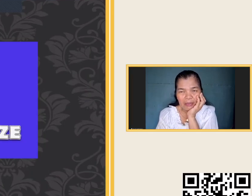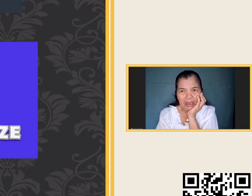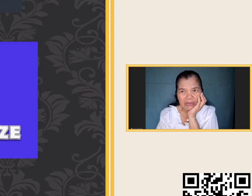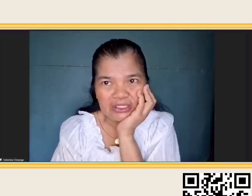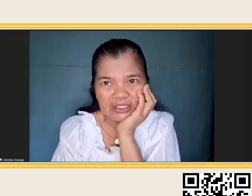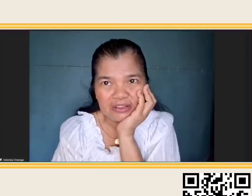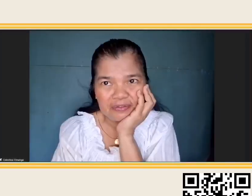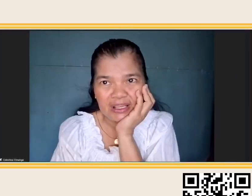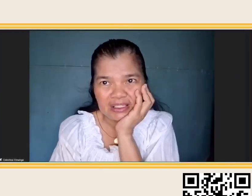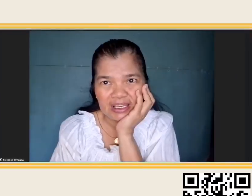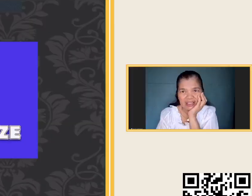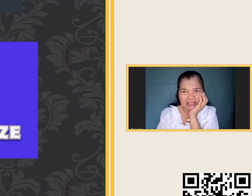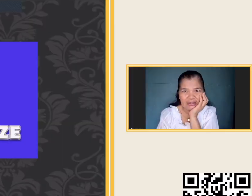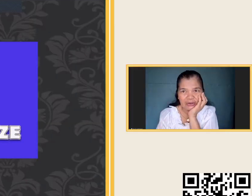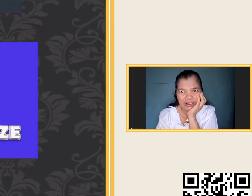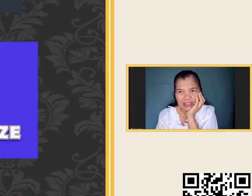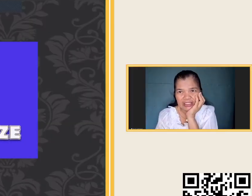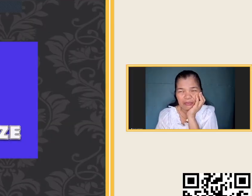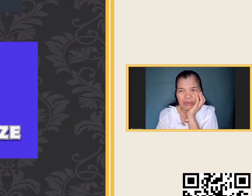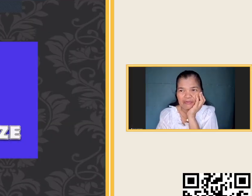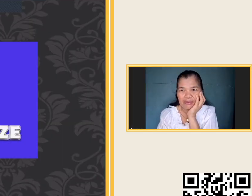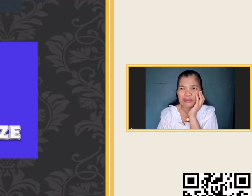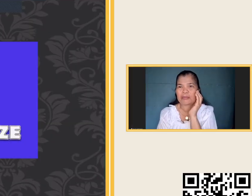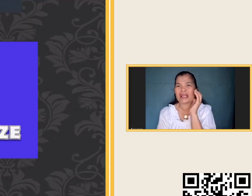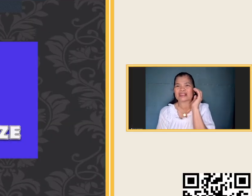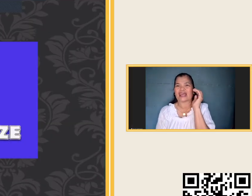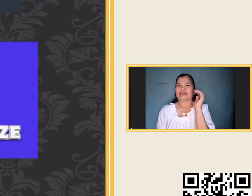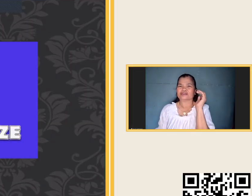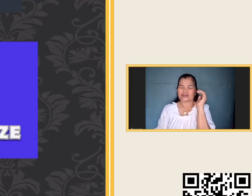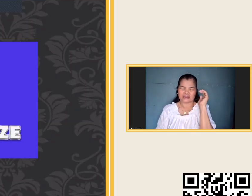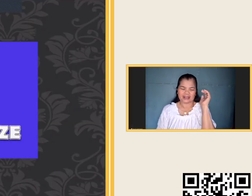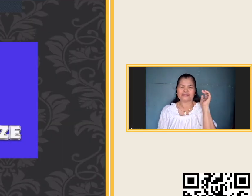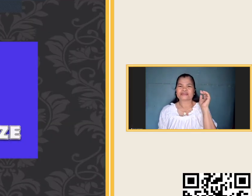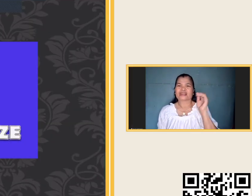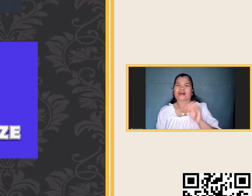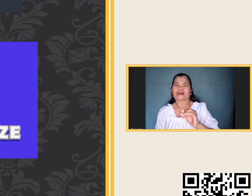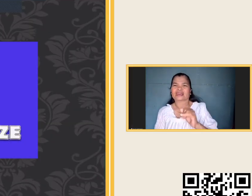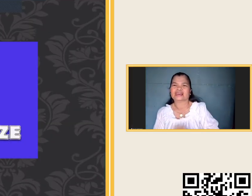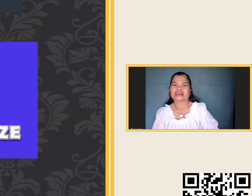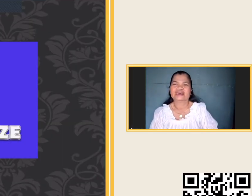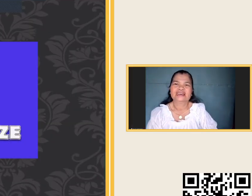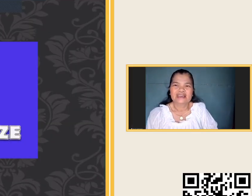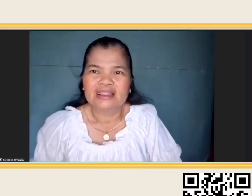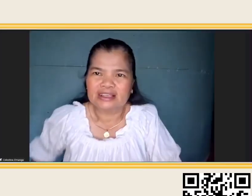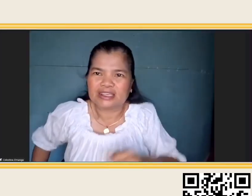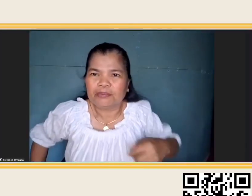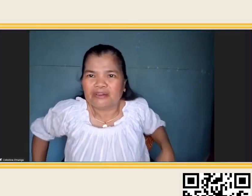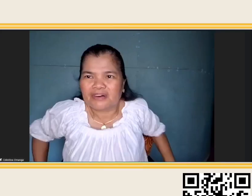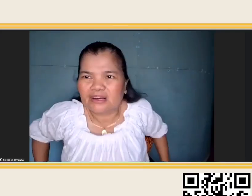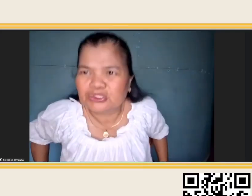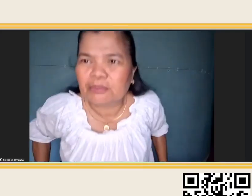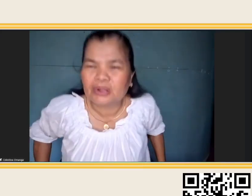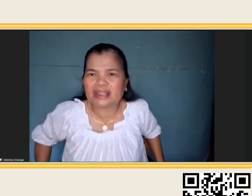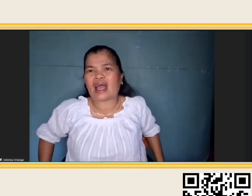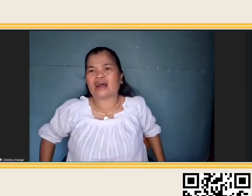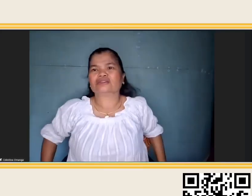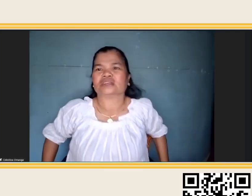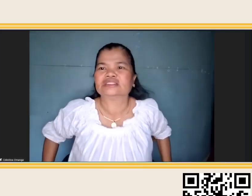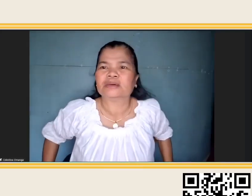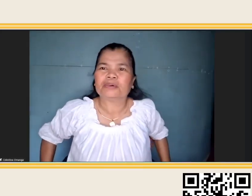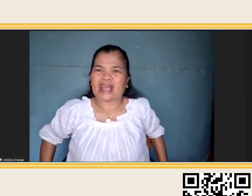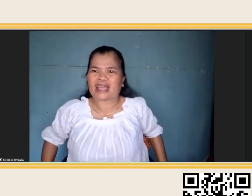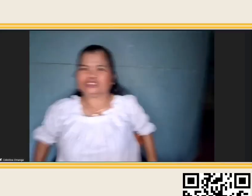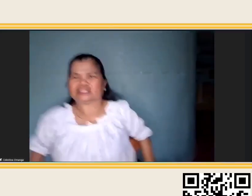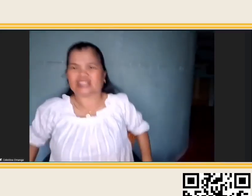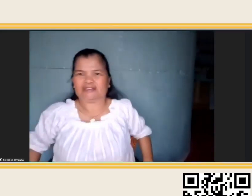Ay, hindi pa ba emergency phrases? Sorry, simple verbs pa pala tayo. Sorry. Okay. The simple verbs, simple nouns,